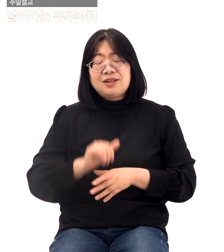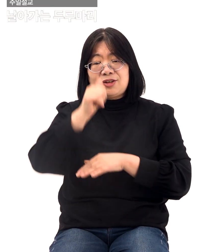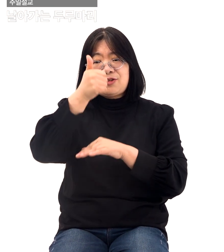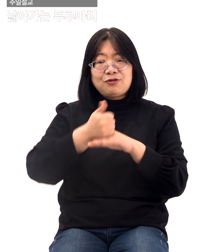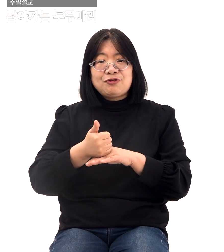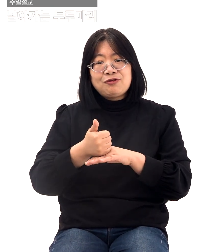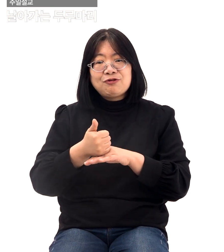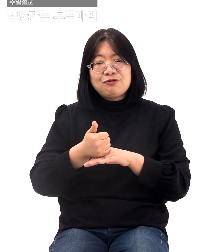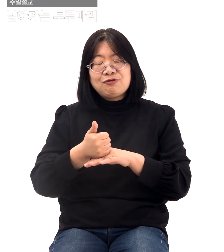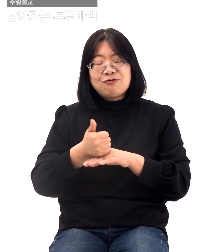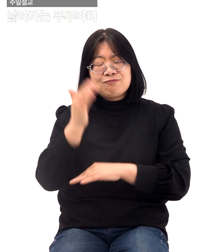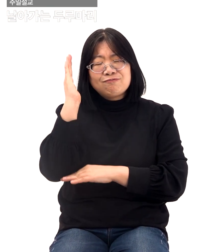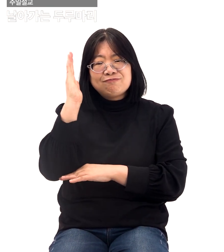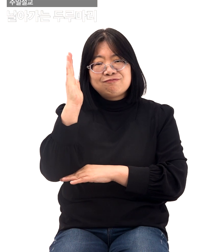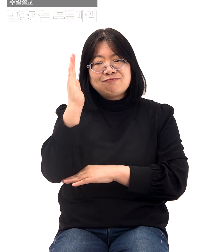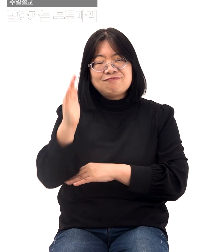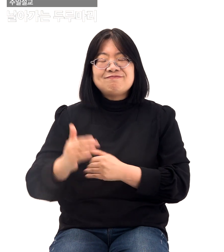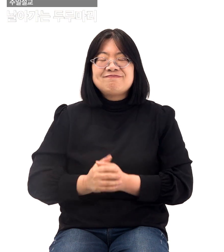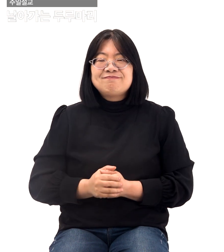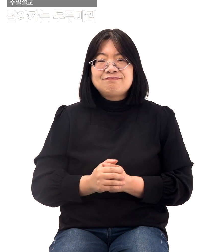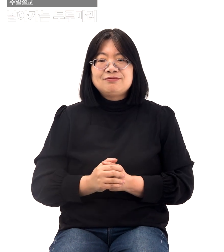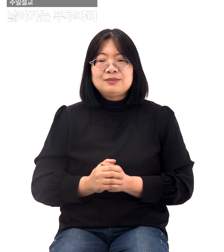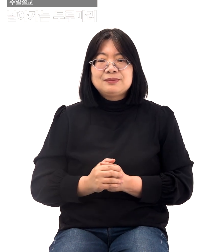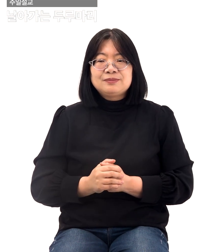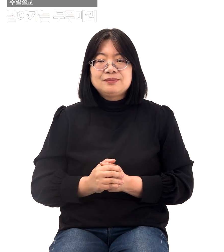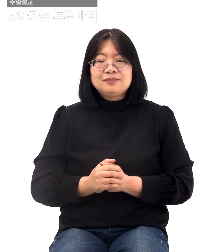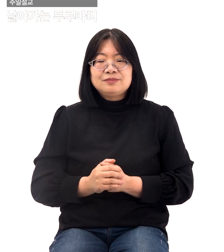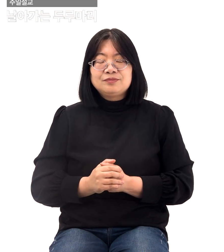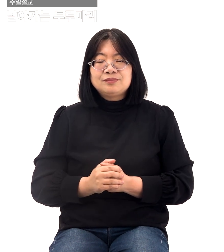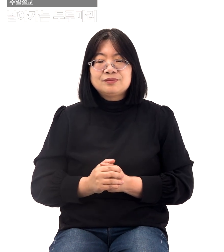결론을 좀 말씀을 드리겠습니다.